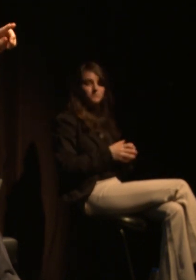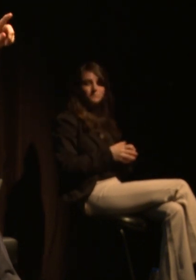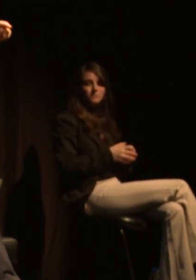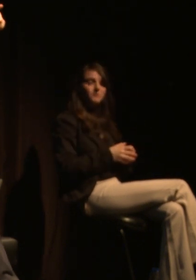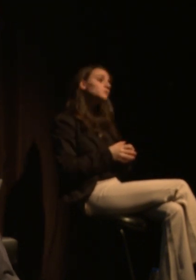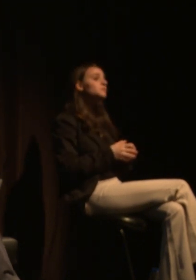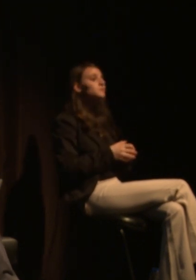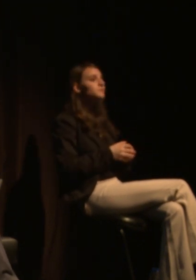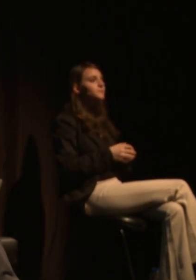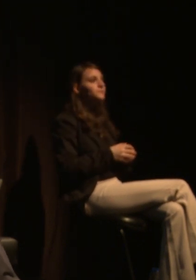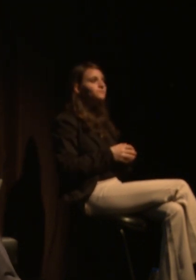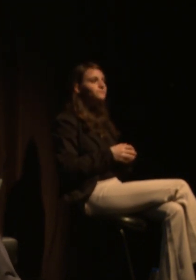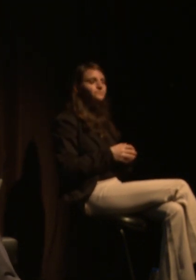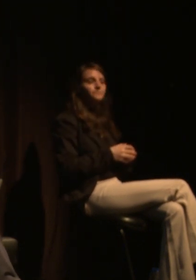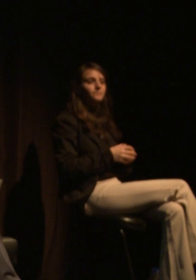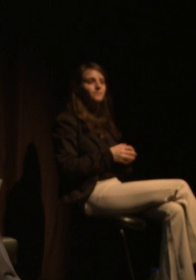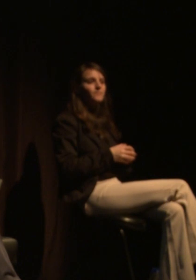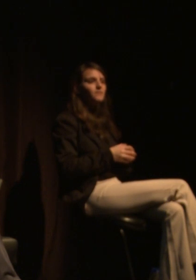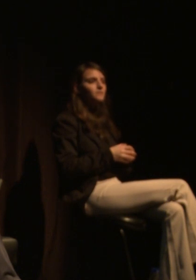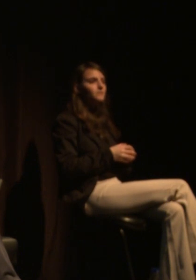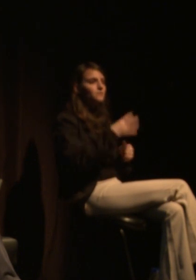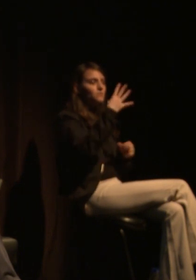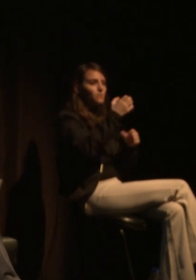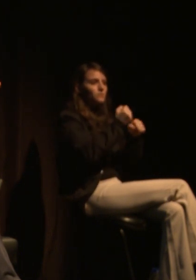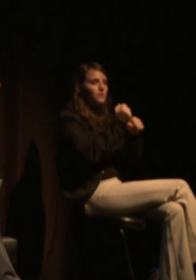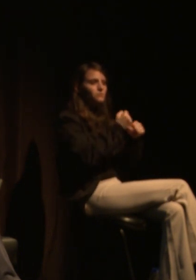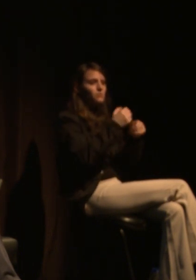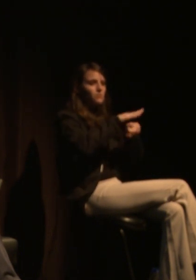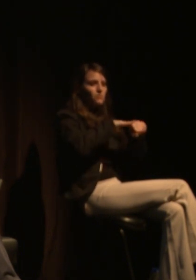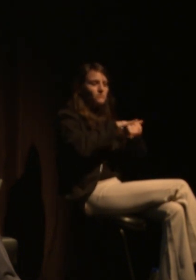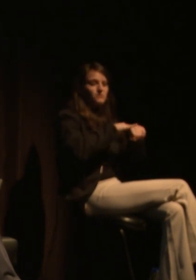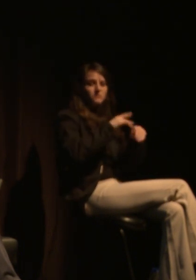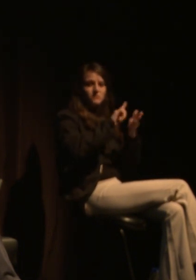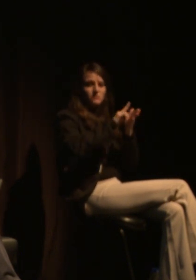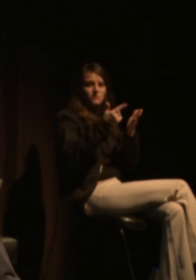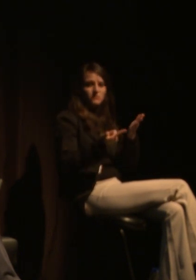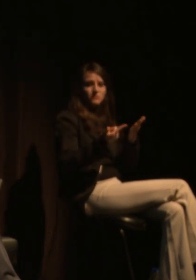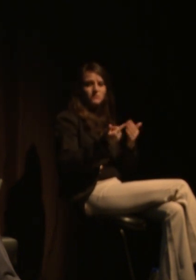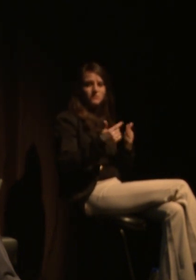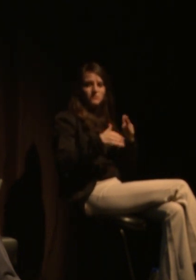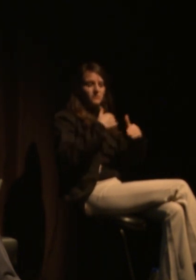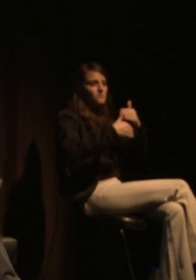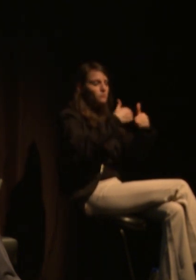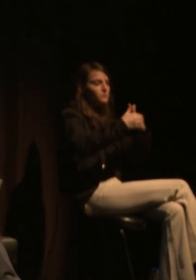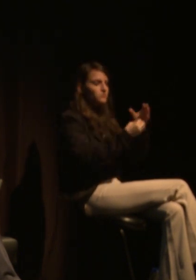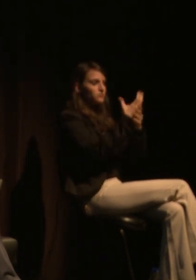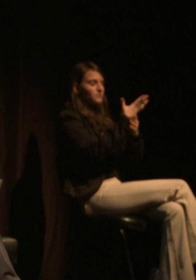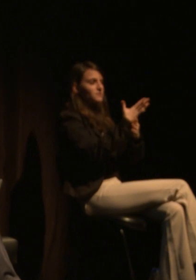esse é bom, para você lá em cima. Durante 4 anos ele conversou com uma jornalista amiga sobre o processo de